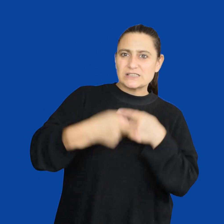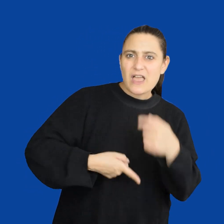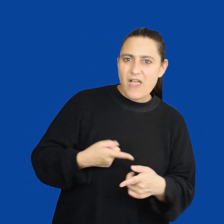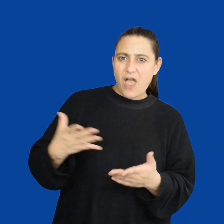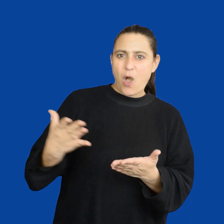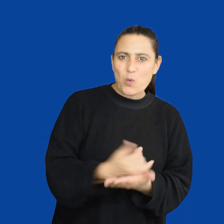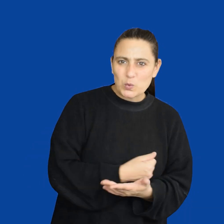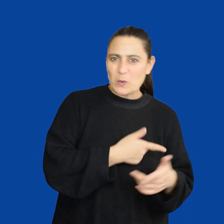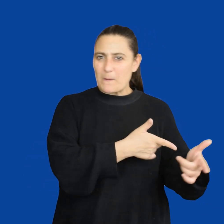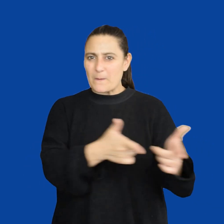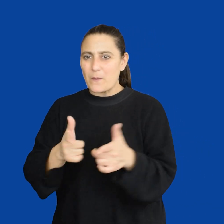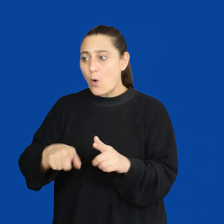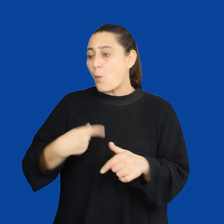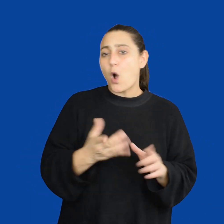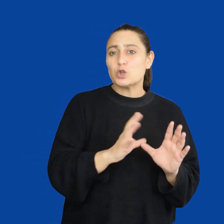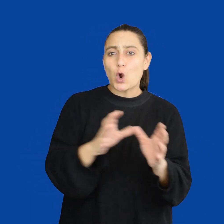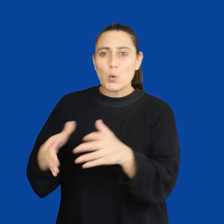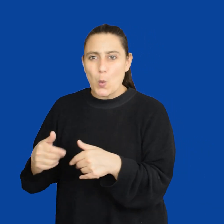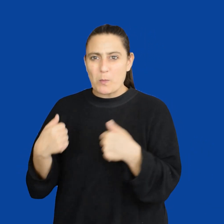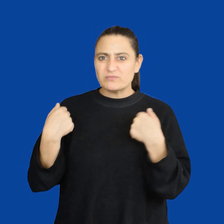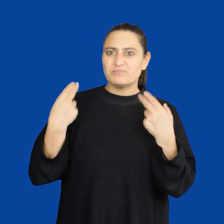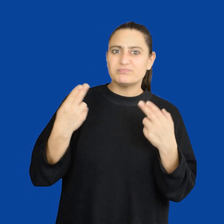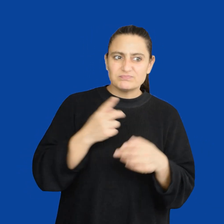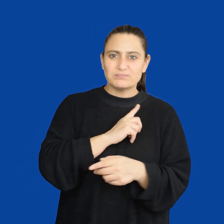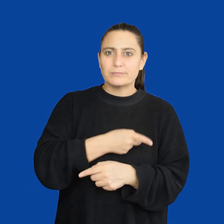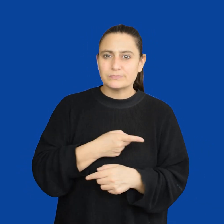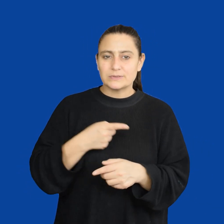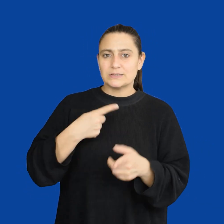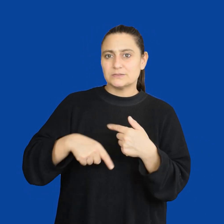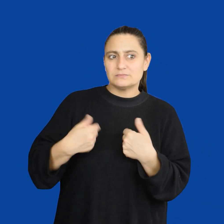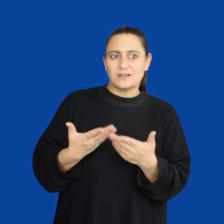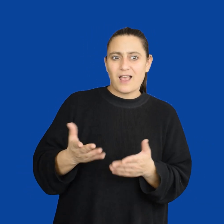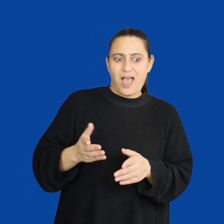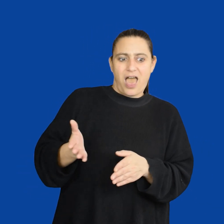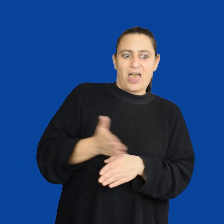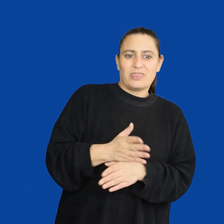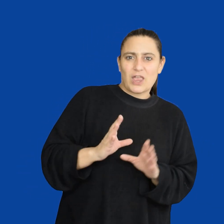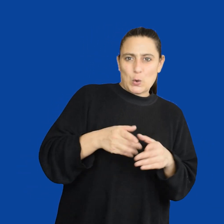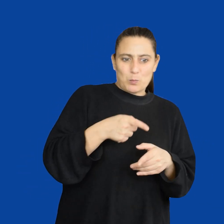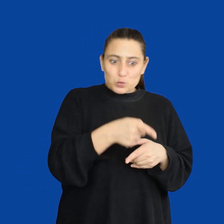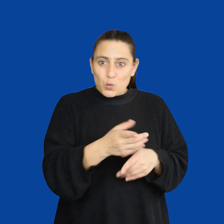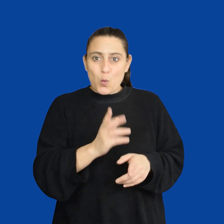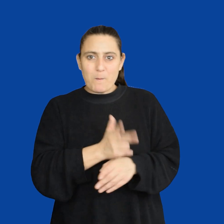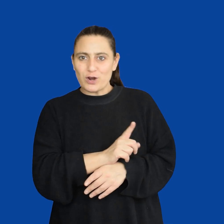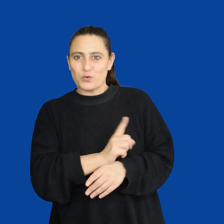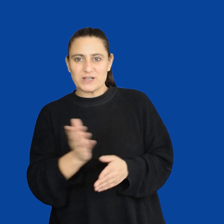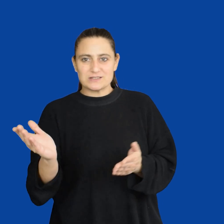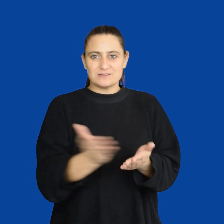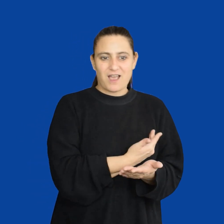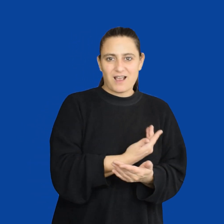estado en el que residían, o de otros grupos exacerbados por el mismo, conllevando una previa deshumanización,